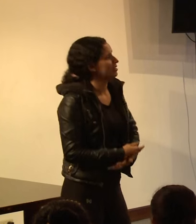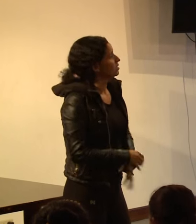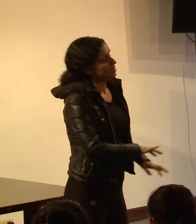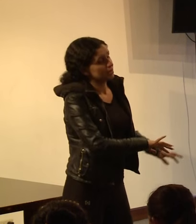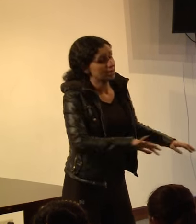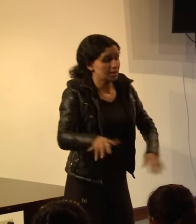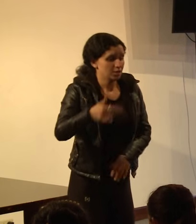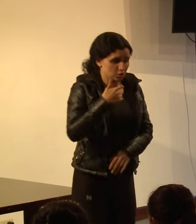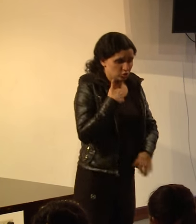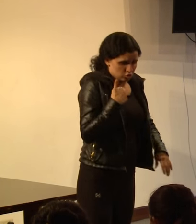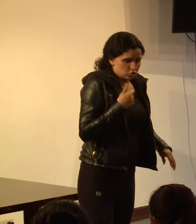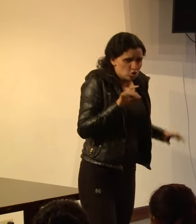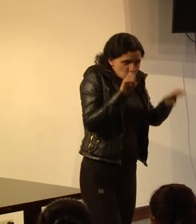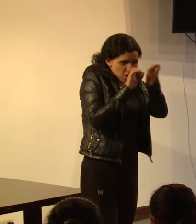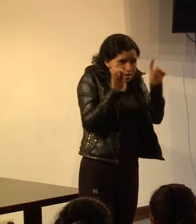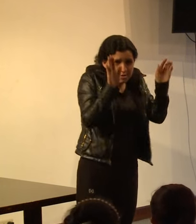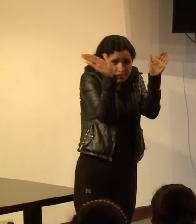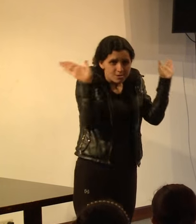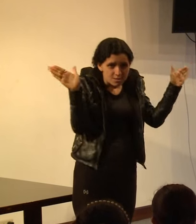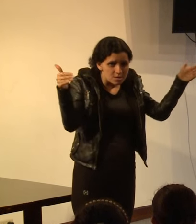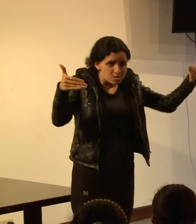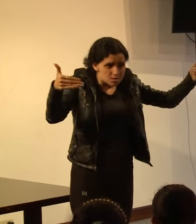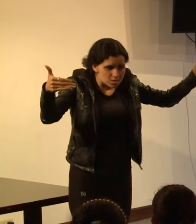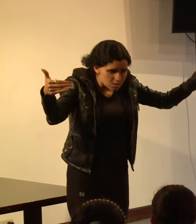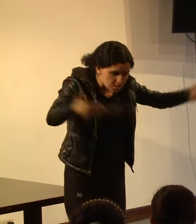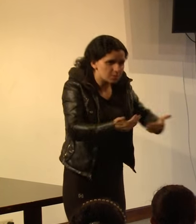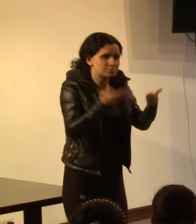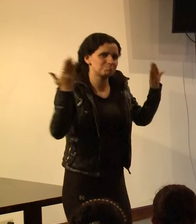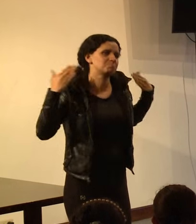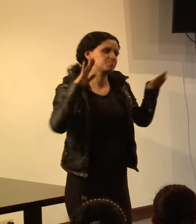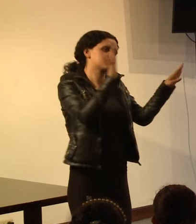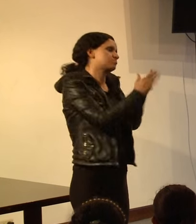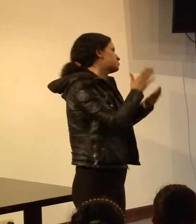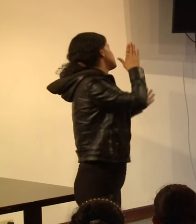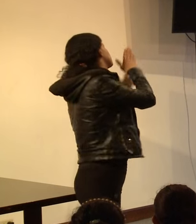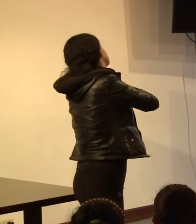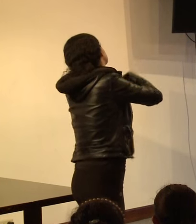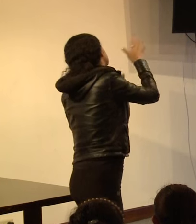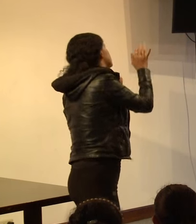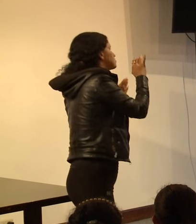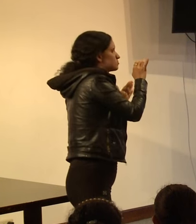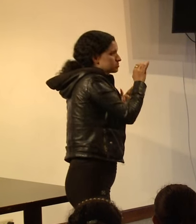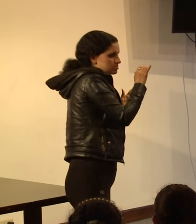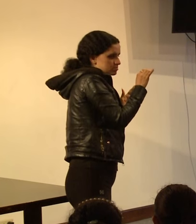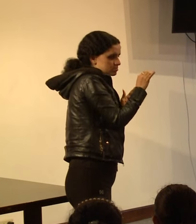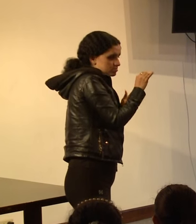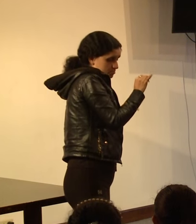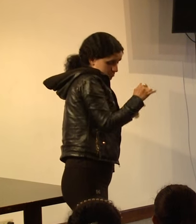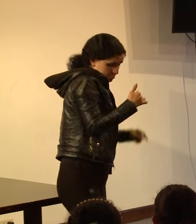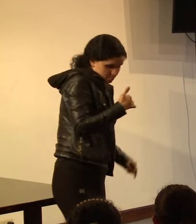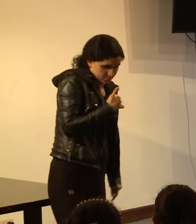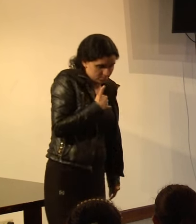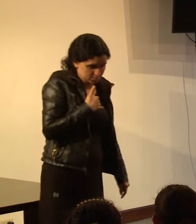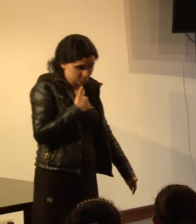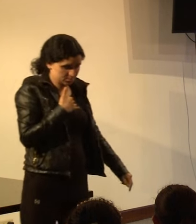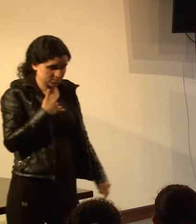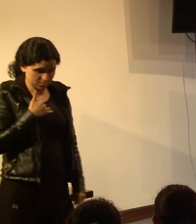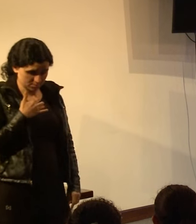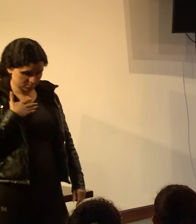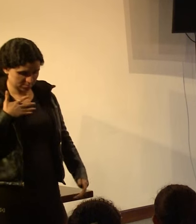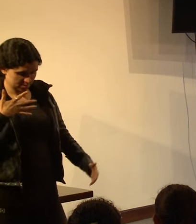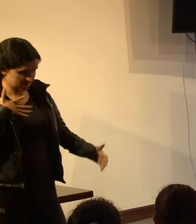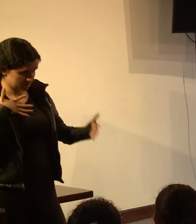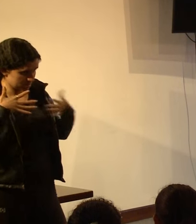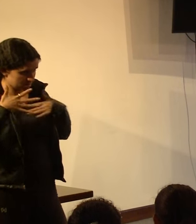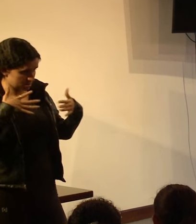Yo hago eso, pero si yo, que también lo he hecho como profesor de teatro y como director, voy a trabajar con teatro, yo puedo ir al salón o al